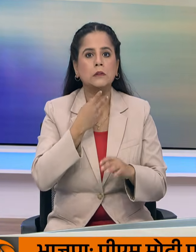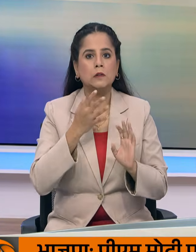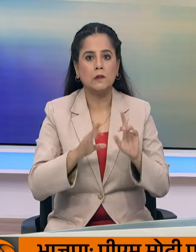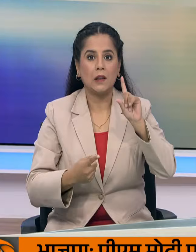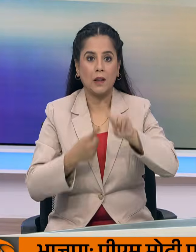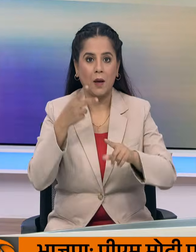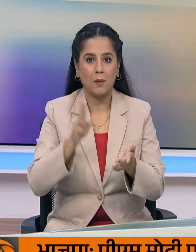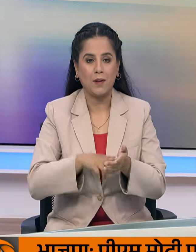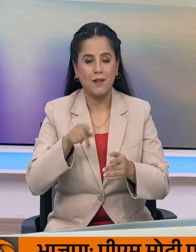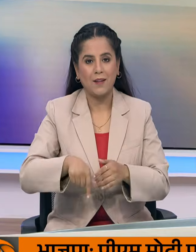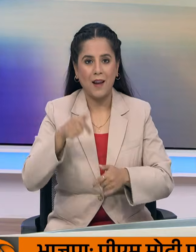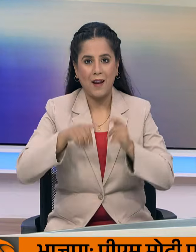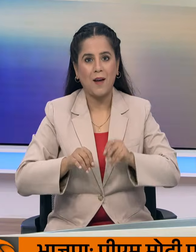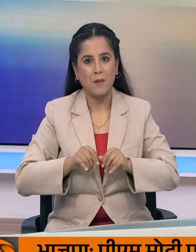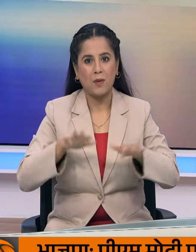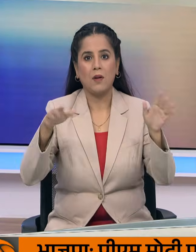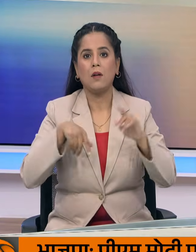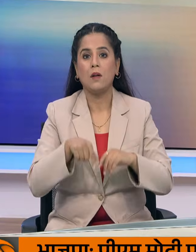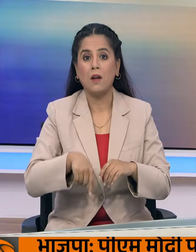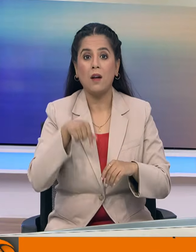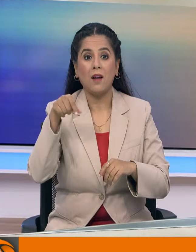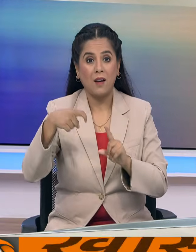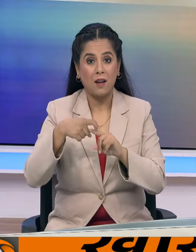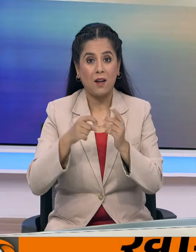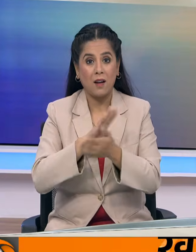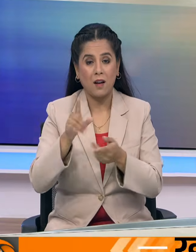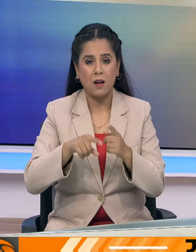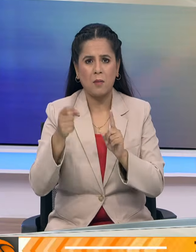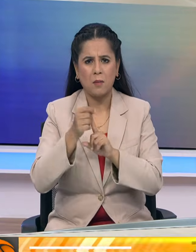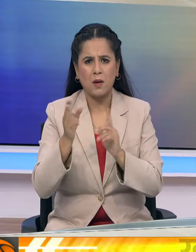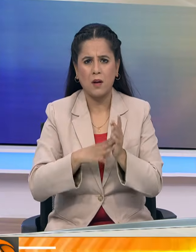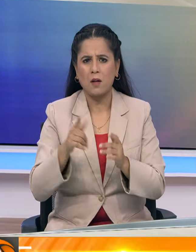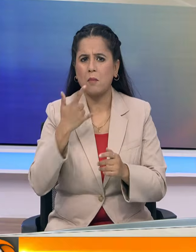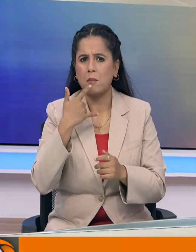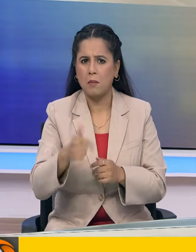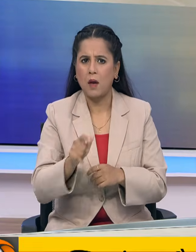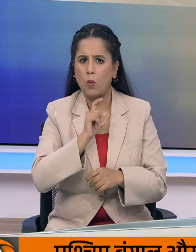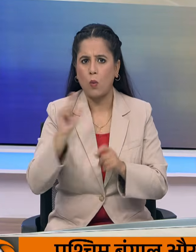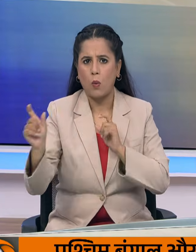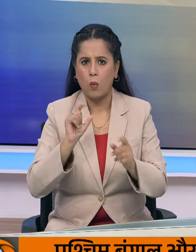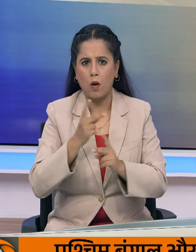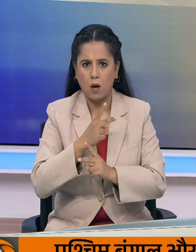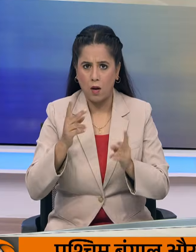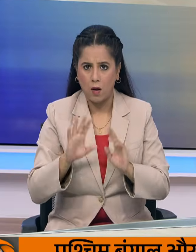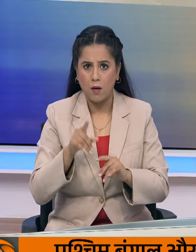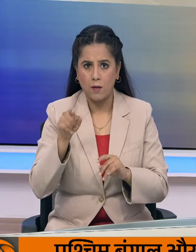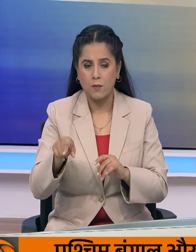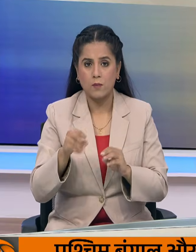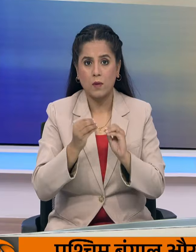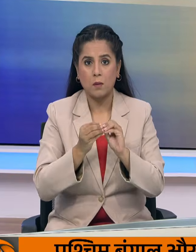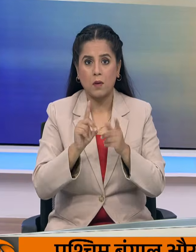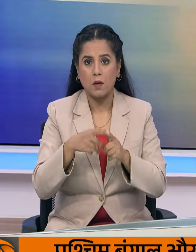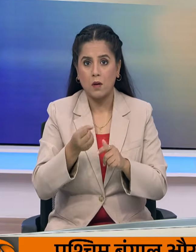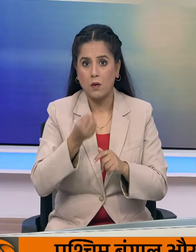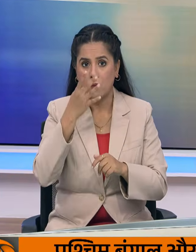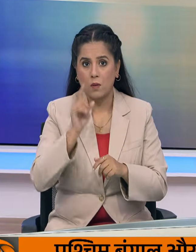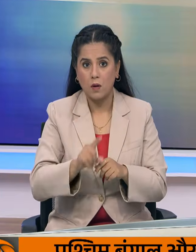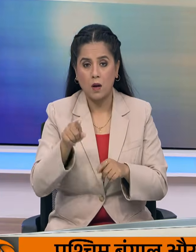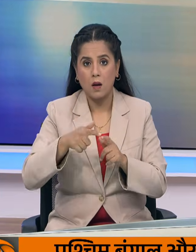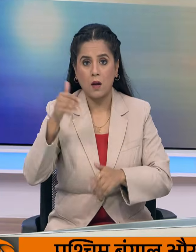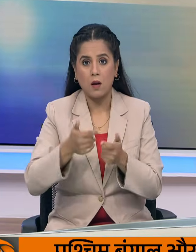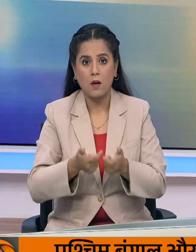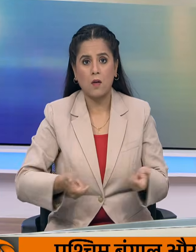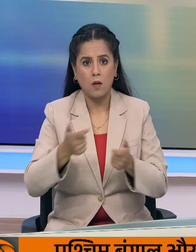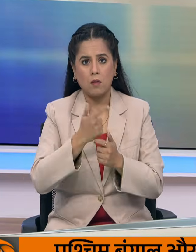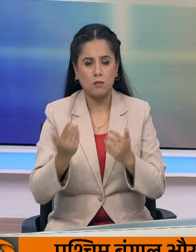में चुनाव प्रचार के दौरान खड़गे ने पीएम मोदी पर आपत्तिजनक शब्द का प्रयोग किया, जिसके बाद भारतीय जनता पार्टी ने निर्वाचन आयोग